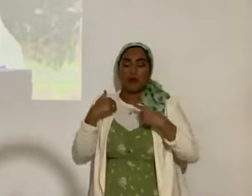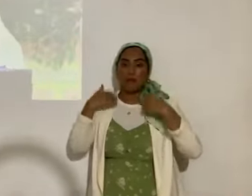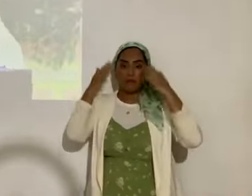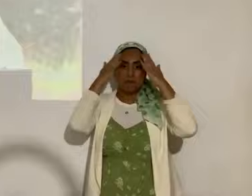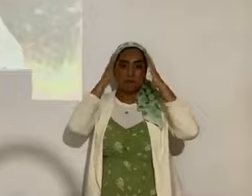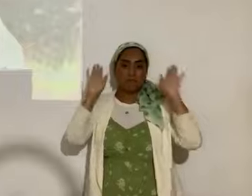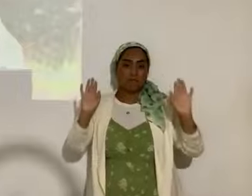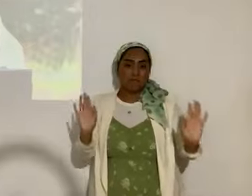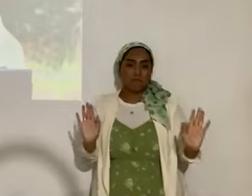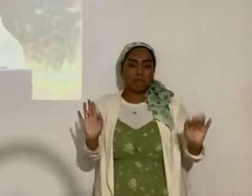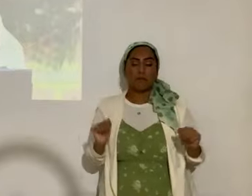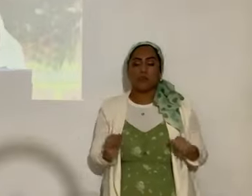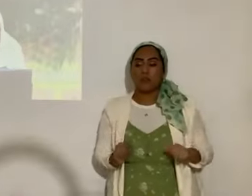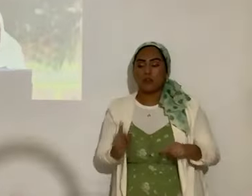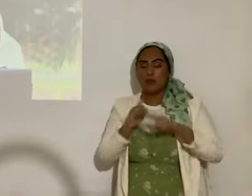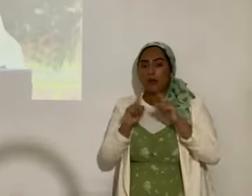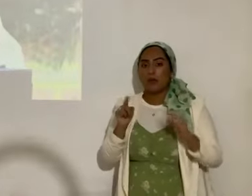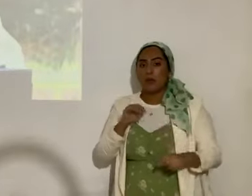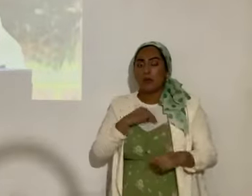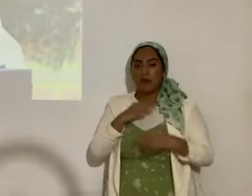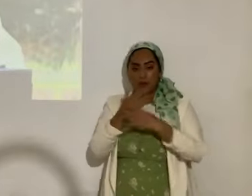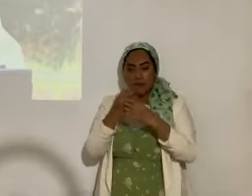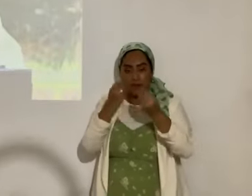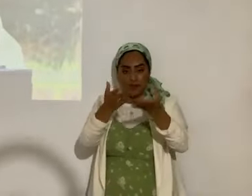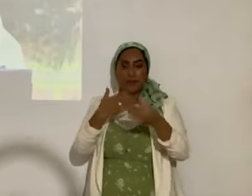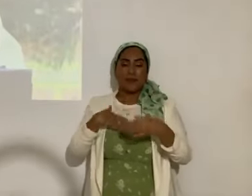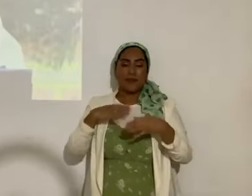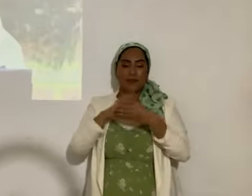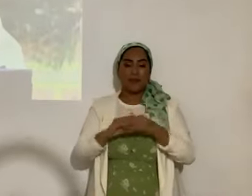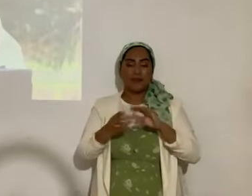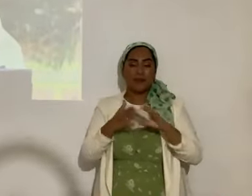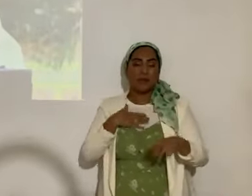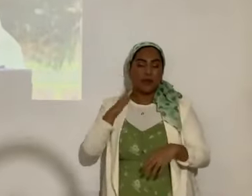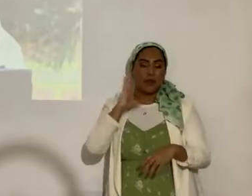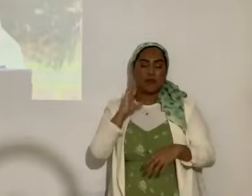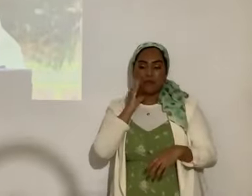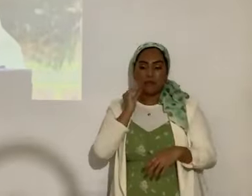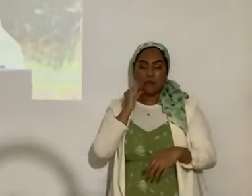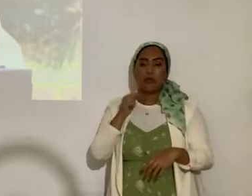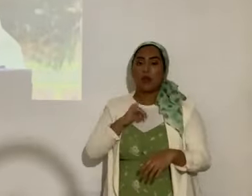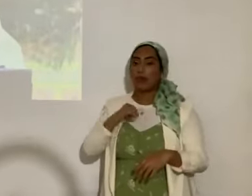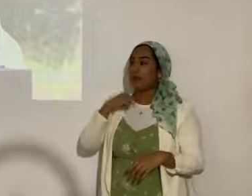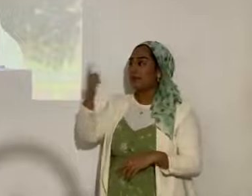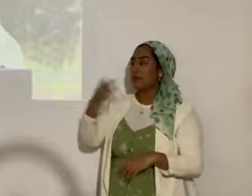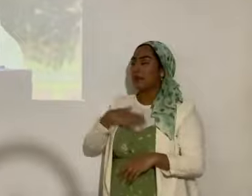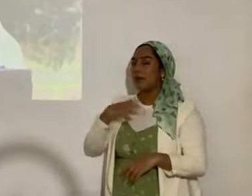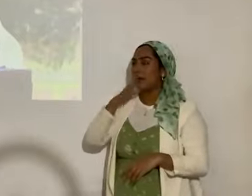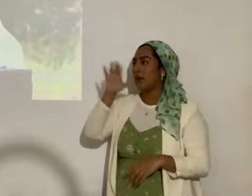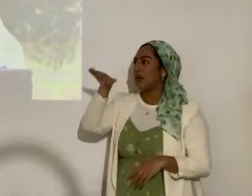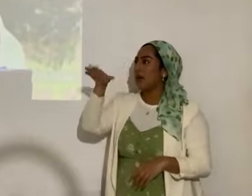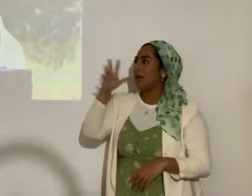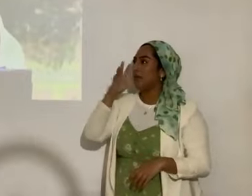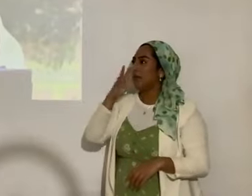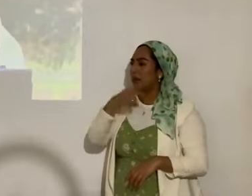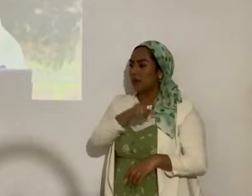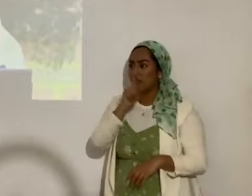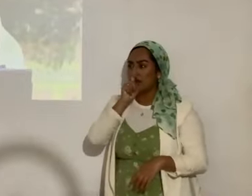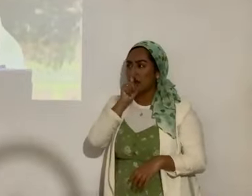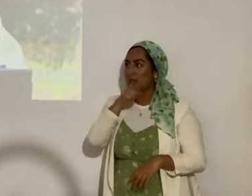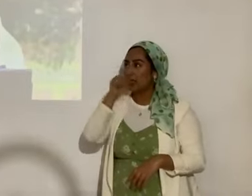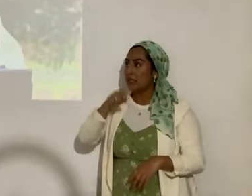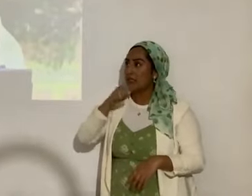no no sabemos pero yo realmente Les comparto esta esta experiencia personal porque yo le decía a mi madre mamá es que El